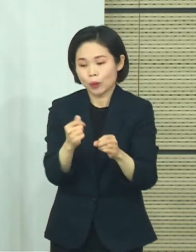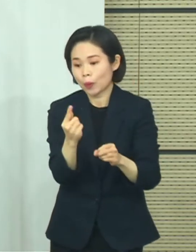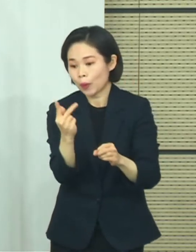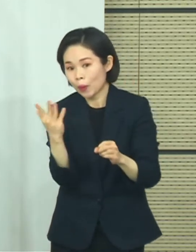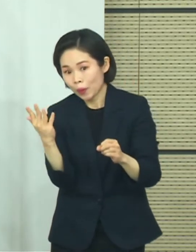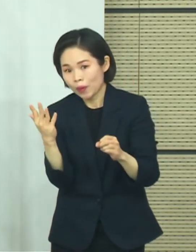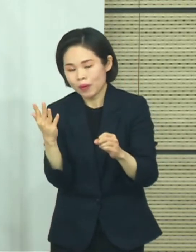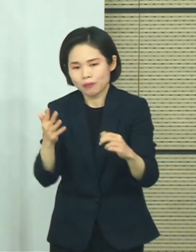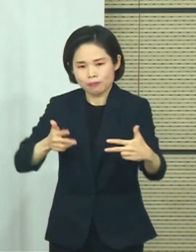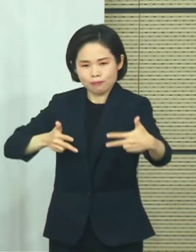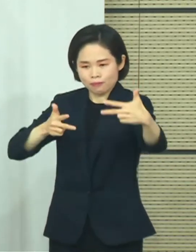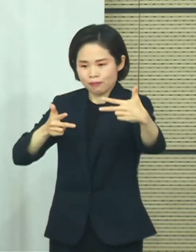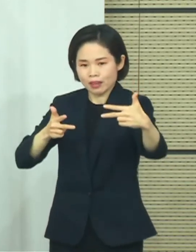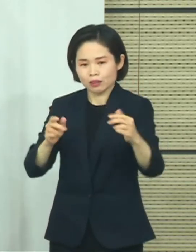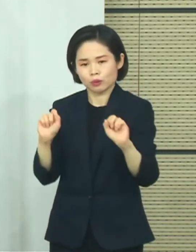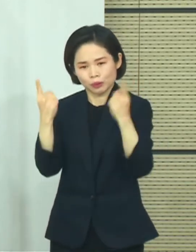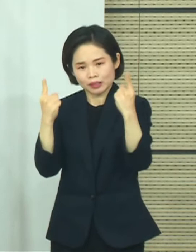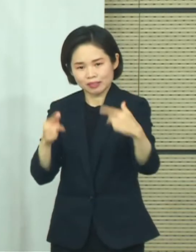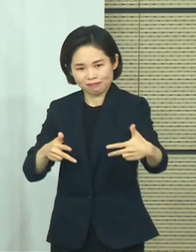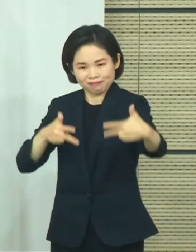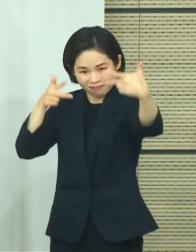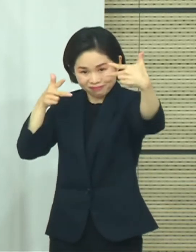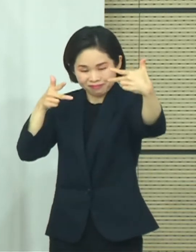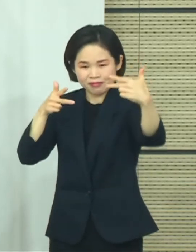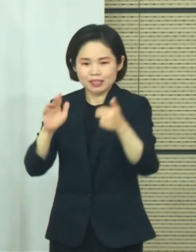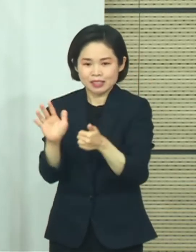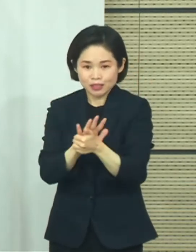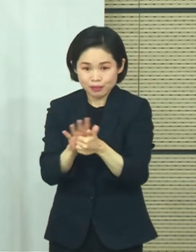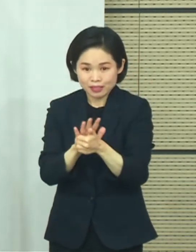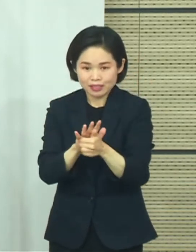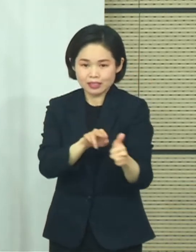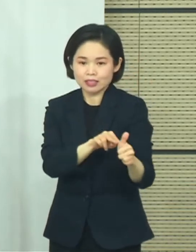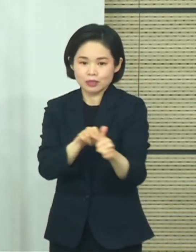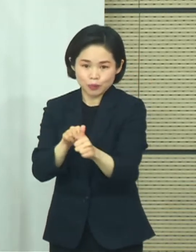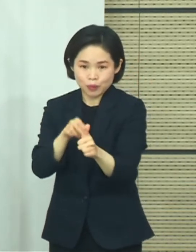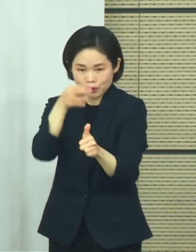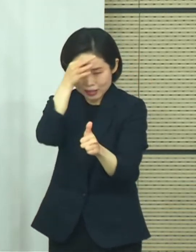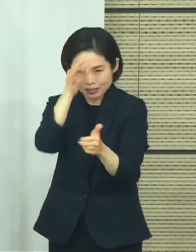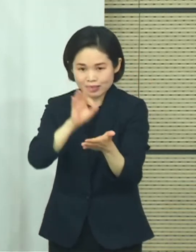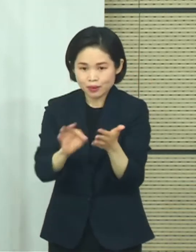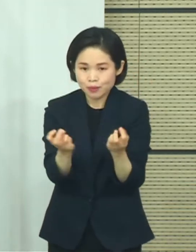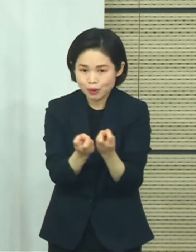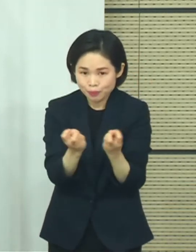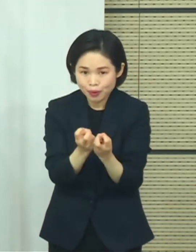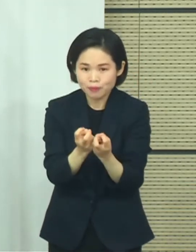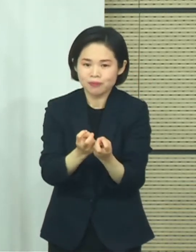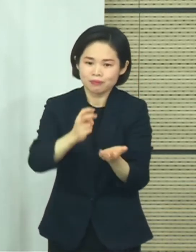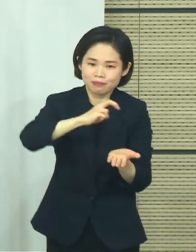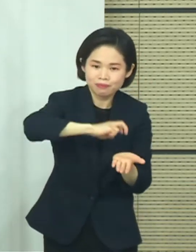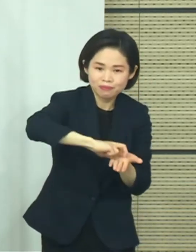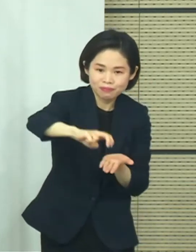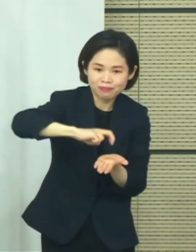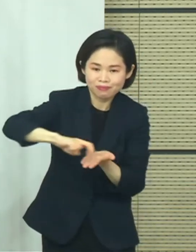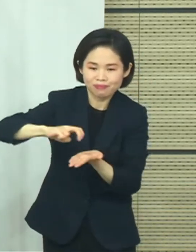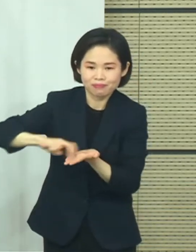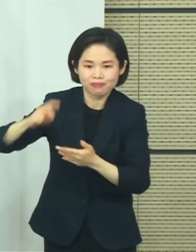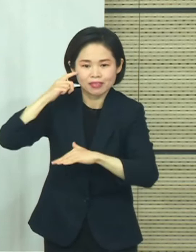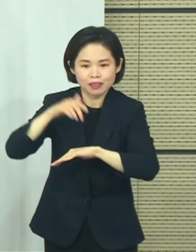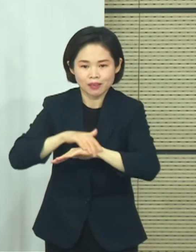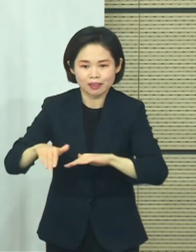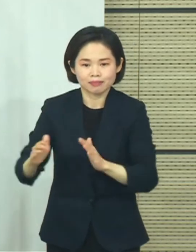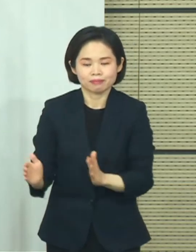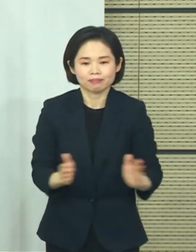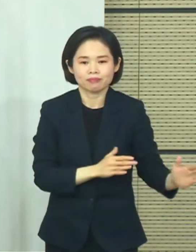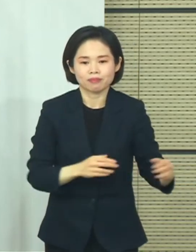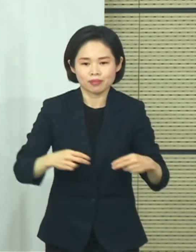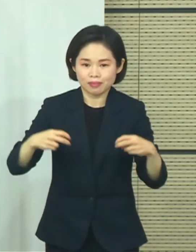동시접속 영상 서비스에 대한 정보를 문자 등을 통해 안내 드릴 것입니다 교통 시설에